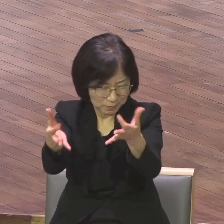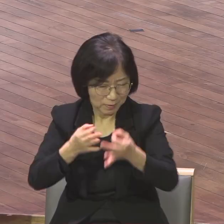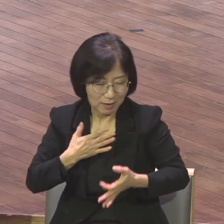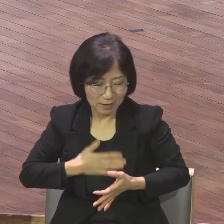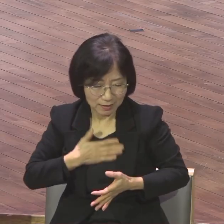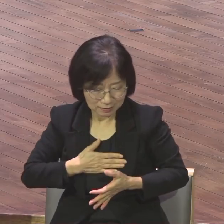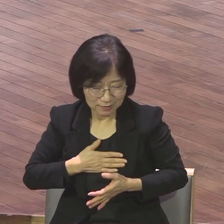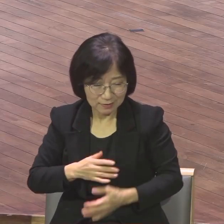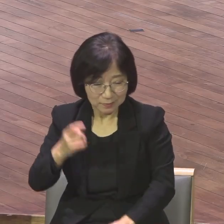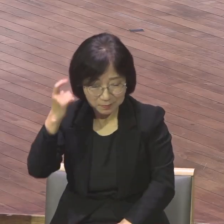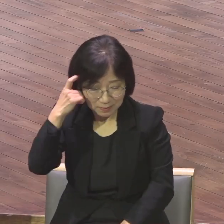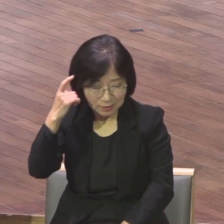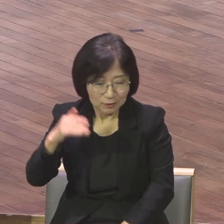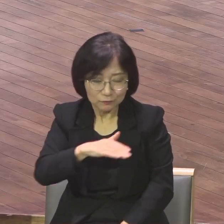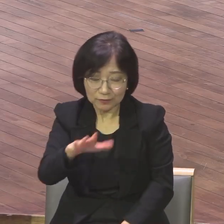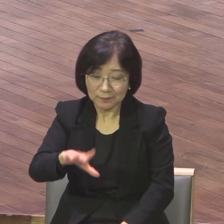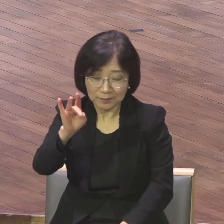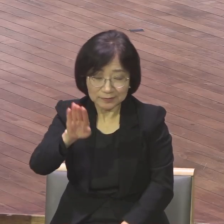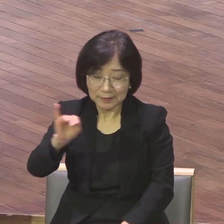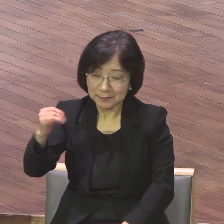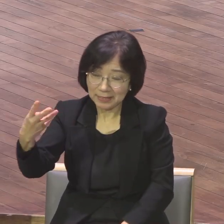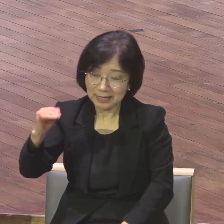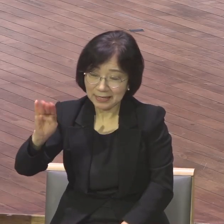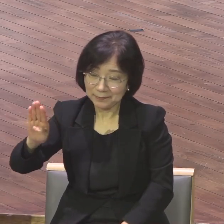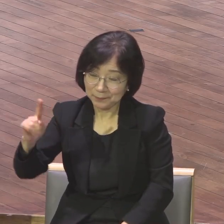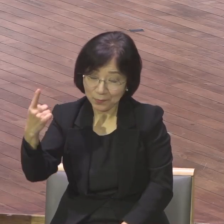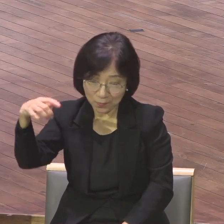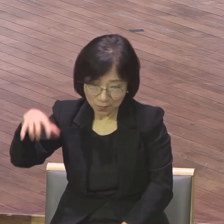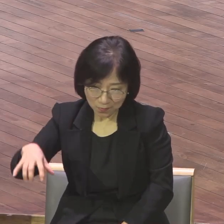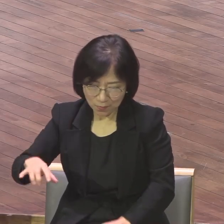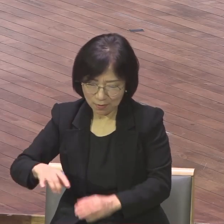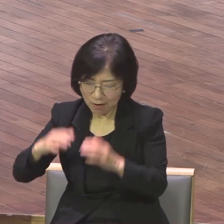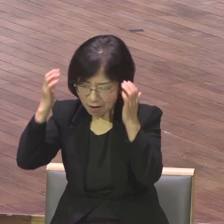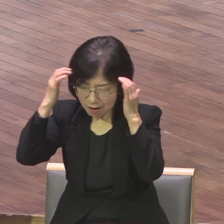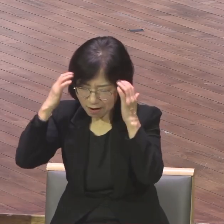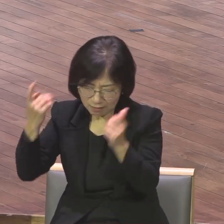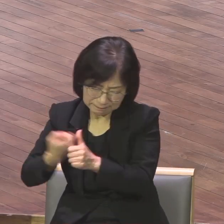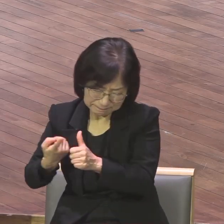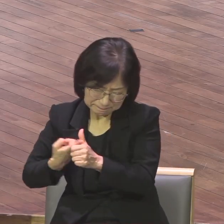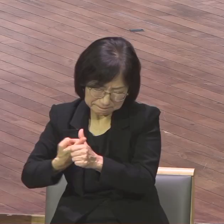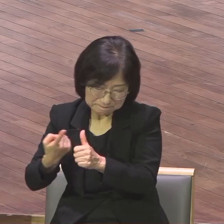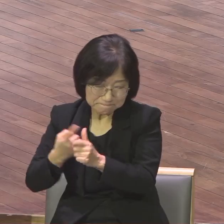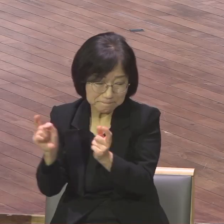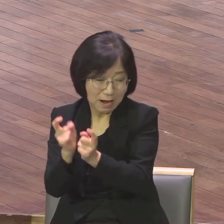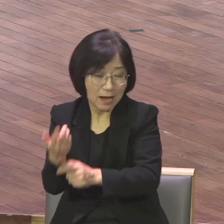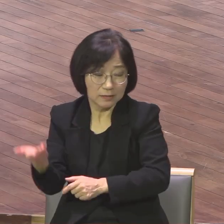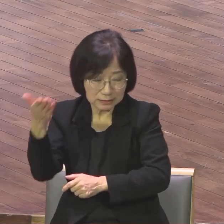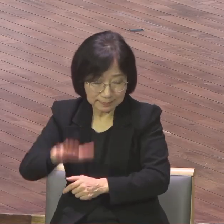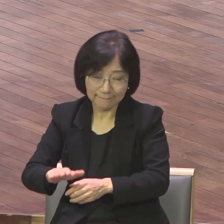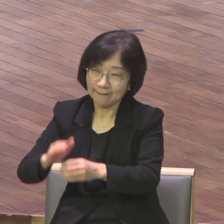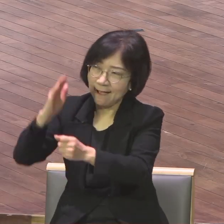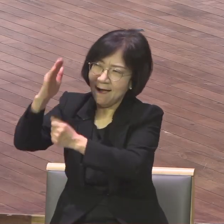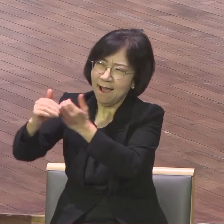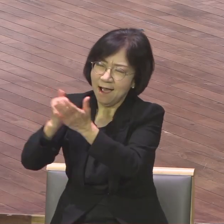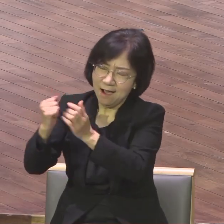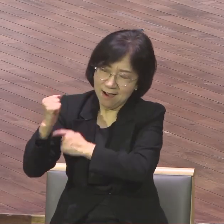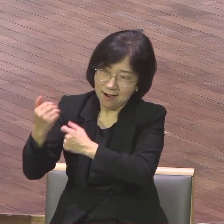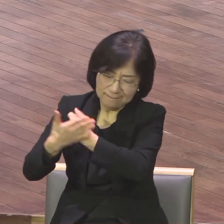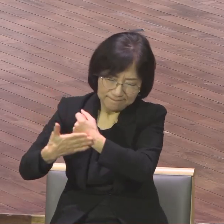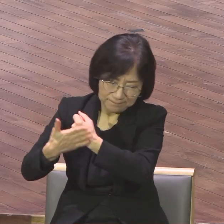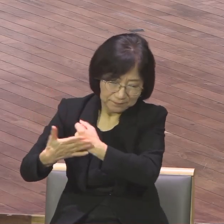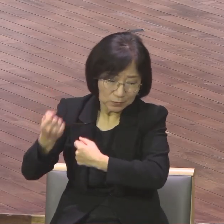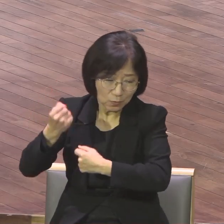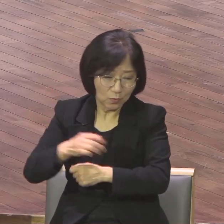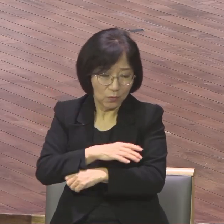너희가 아는 바와 같이 우리가 먼저 빌립보에서 고난과 능욕을 당하였으나 우리 하나님을 힘입어 많은 싸움